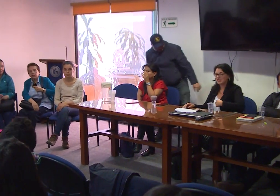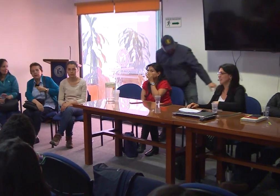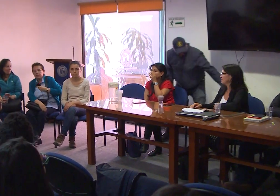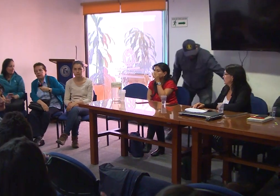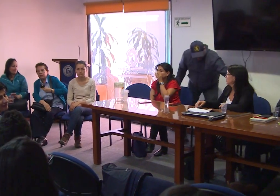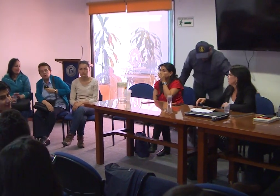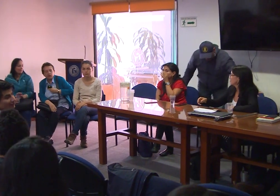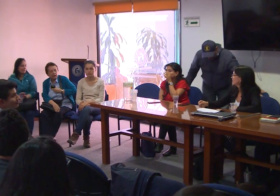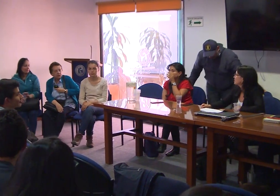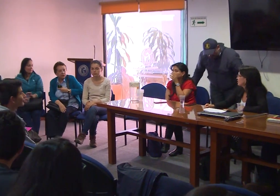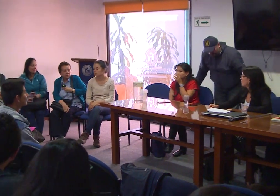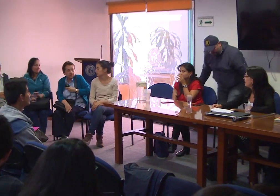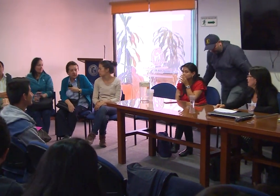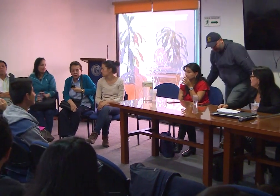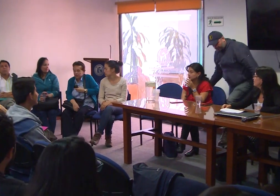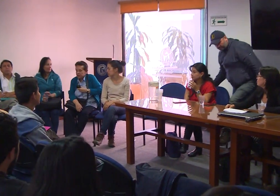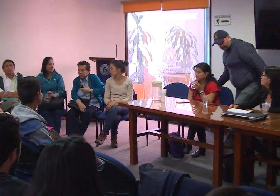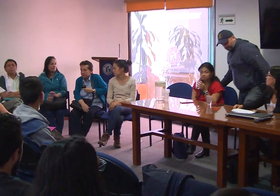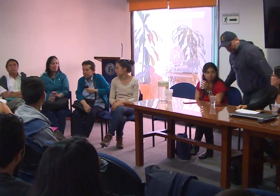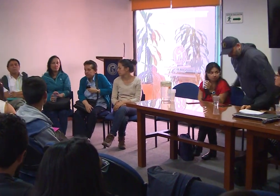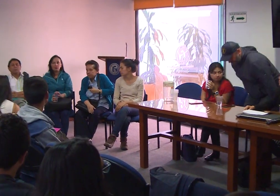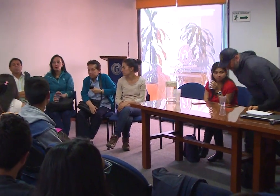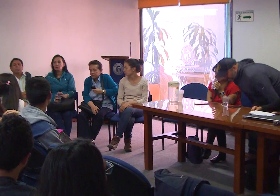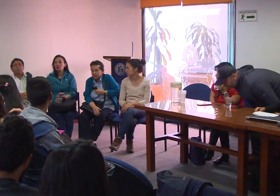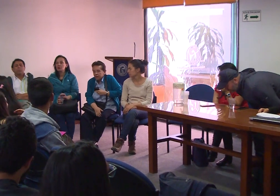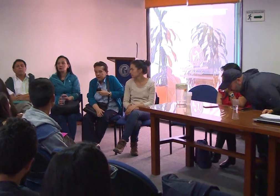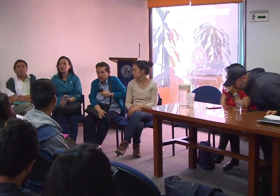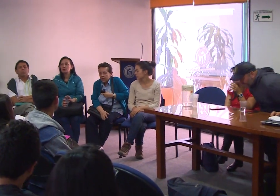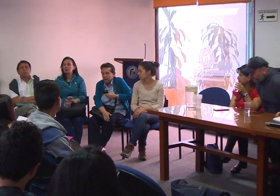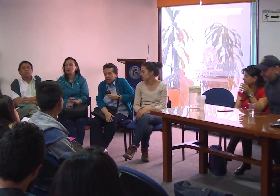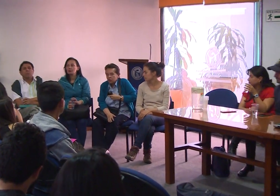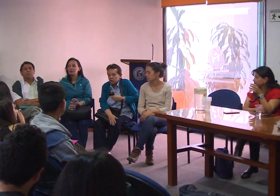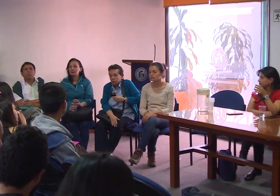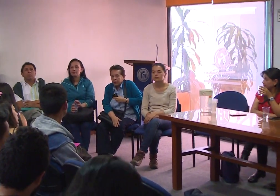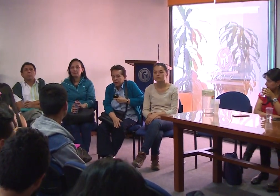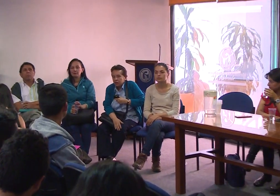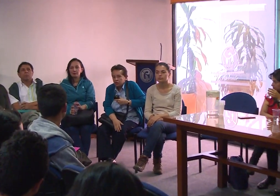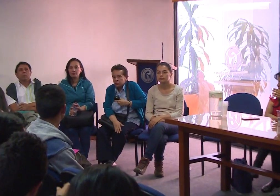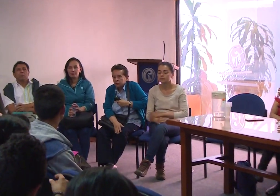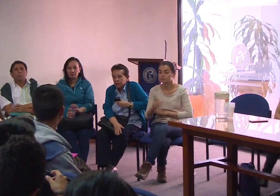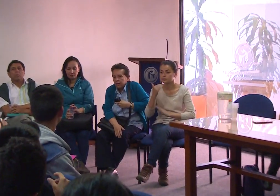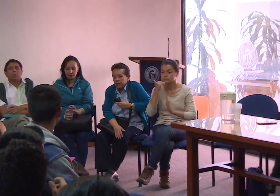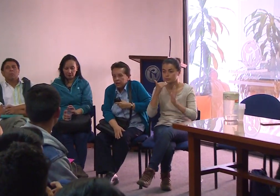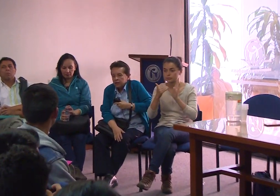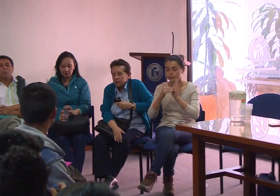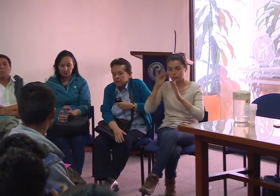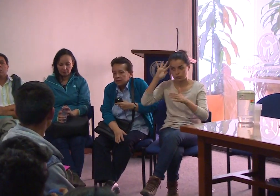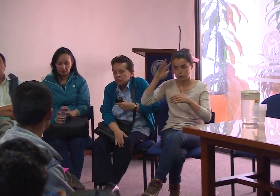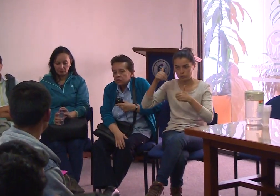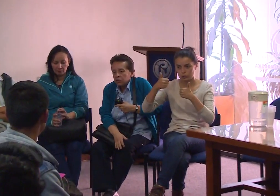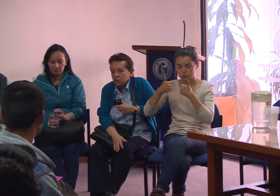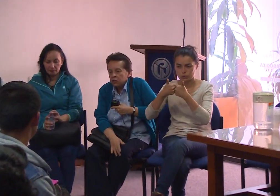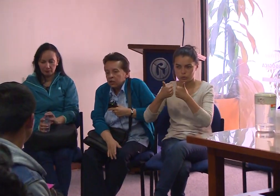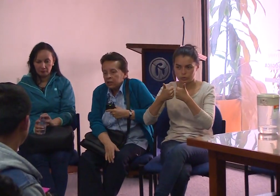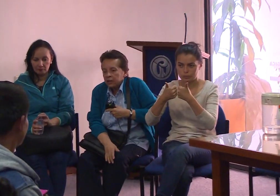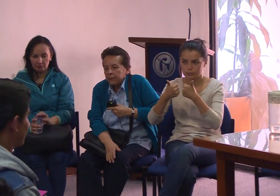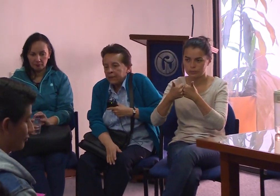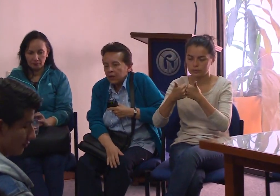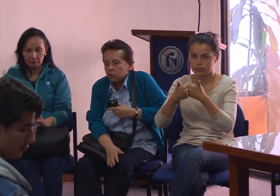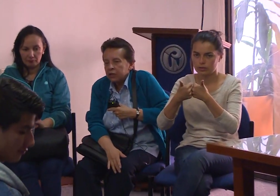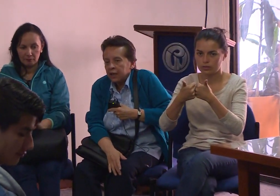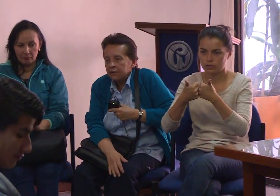Bueno, en lo que se refiere a los convenios, desde el Consejo